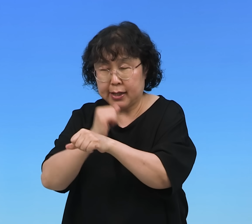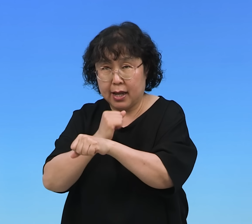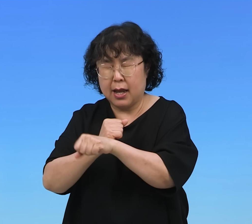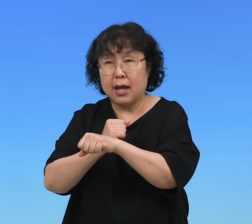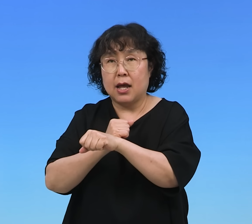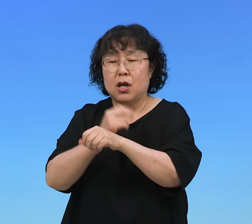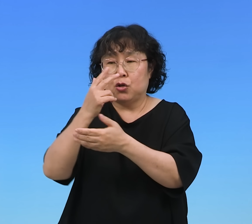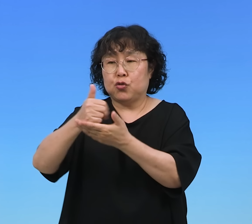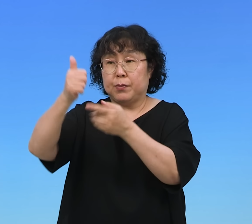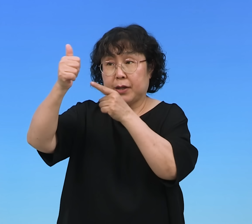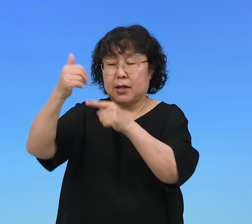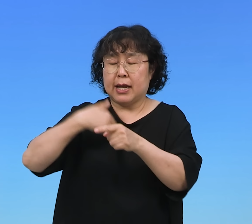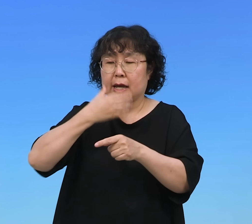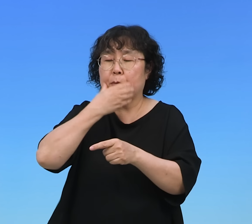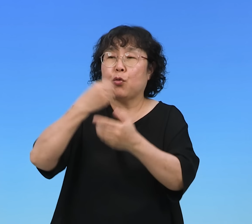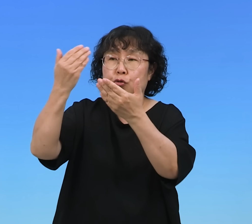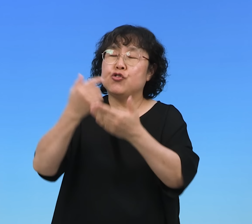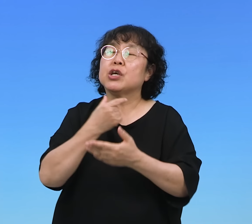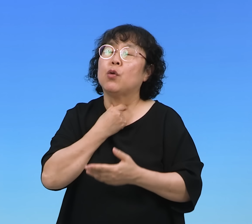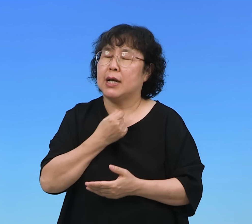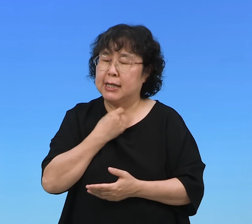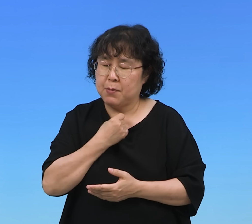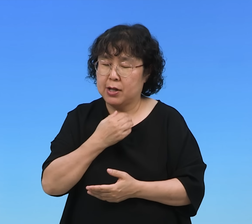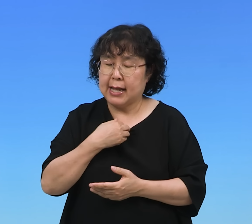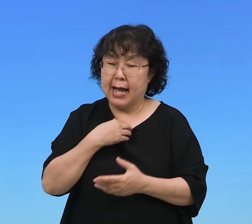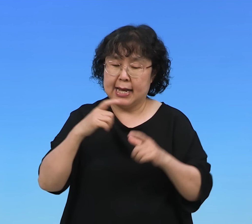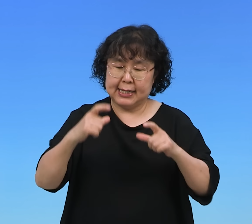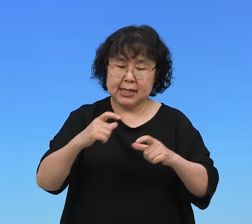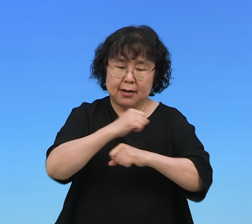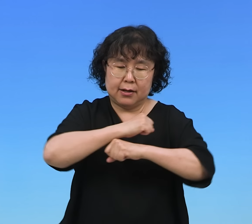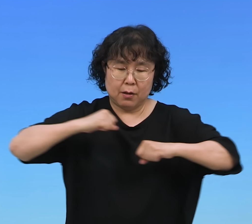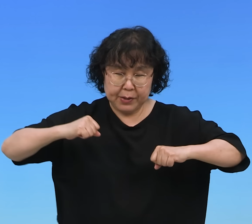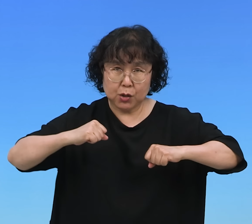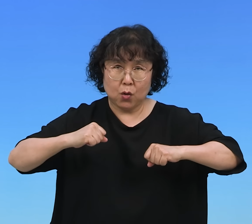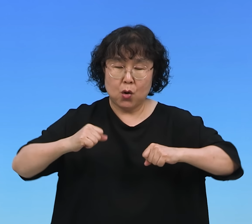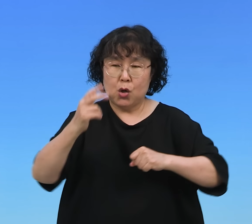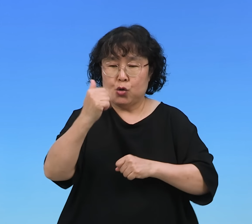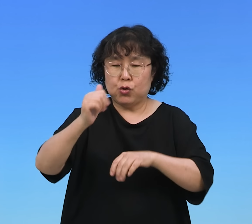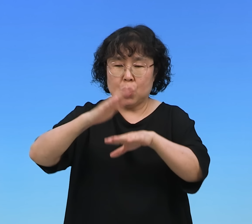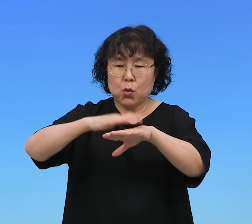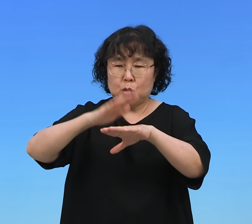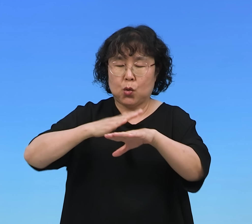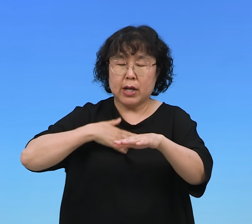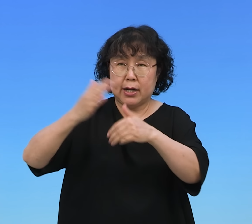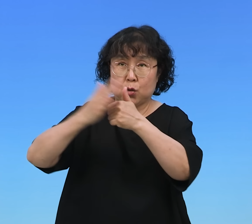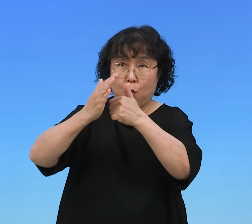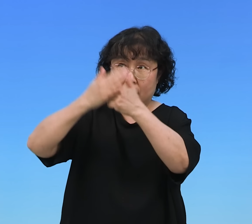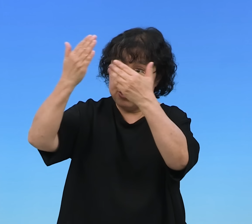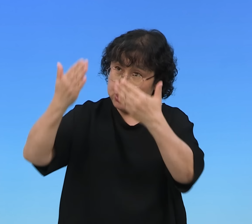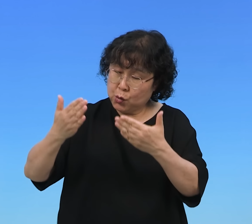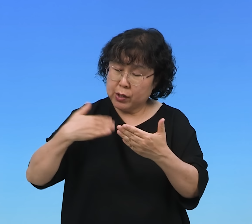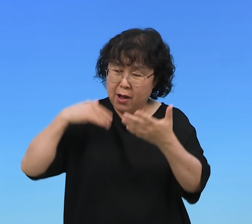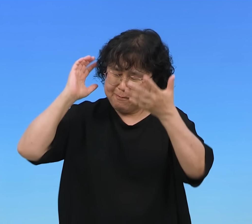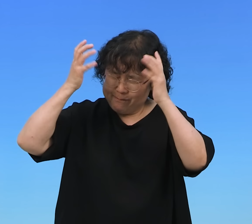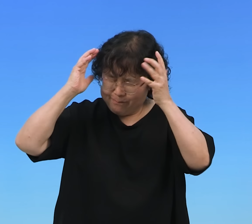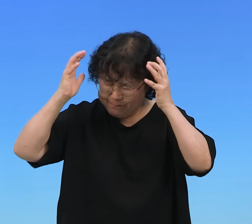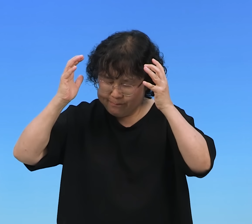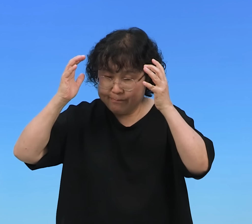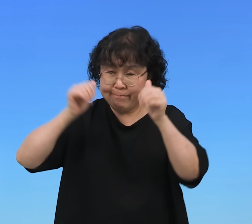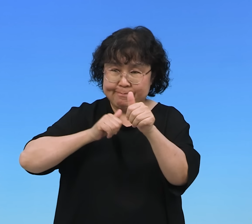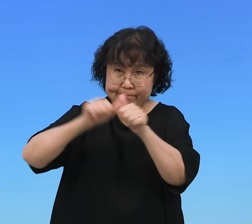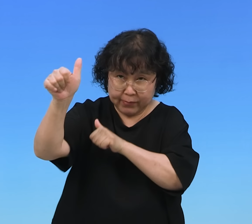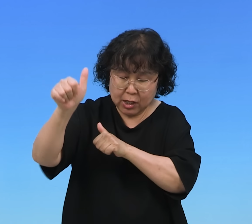이르되 주께서 내게 복을 주시려거든 나의 지역을 넓히시고 주의 손으로 나를 도우사 나로 환난을